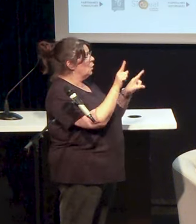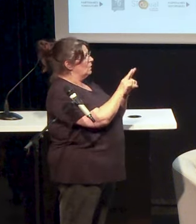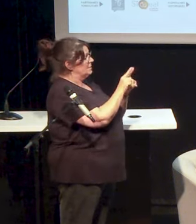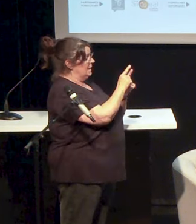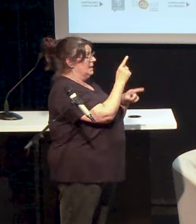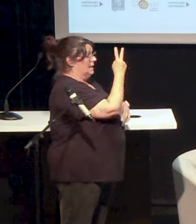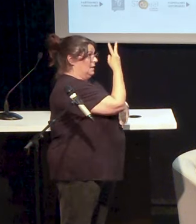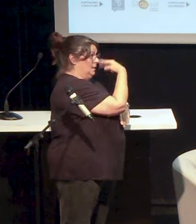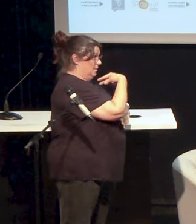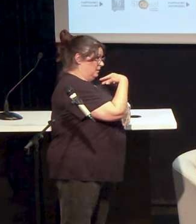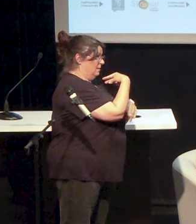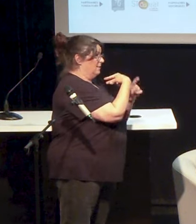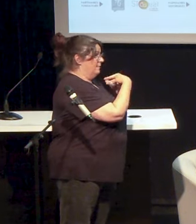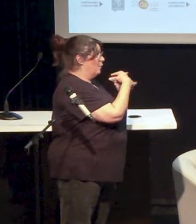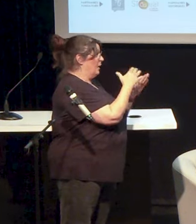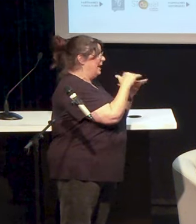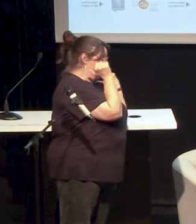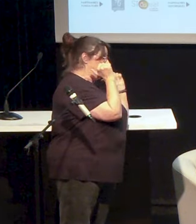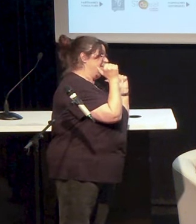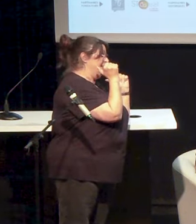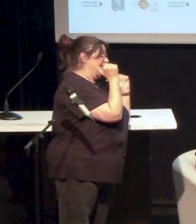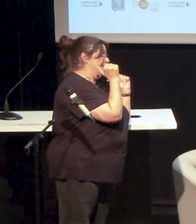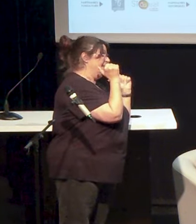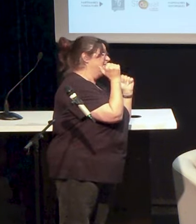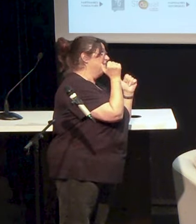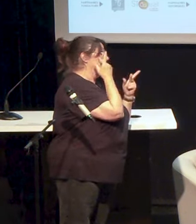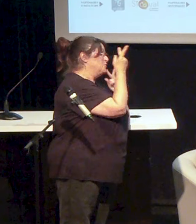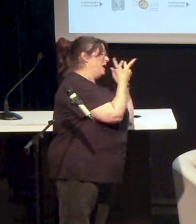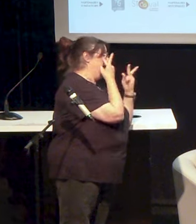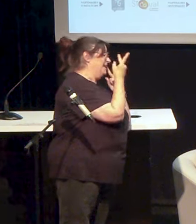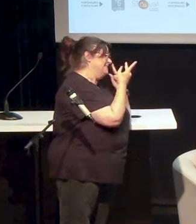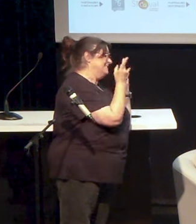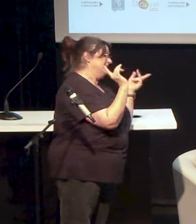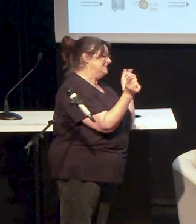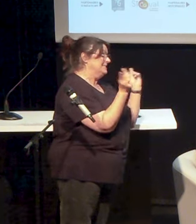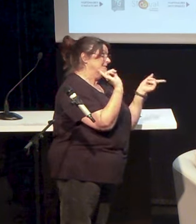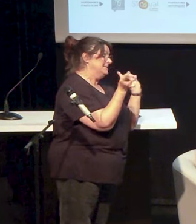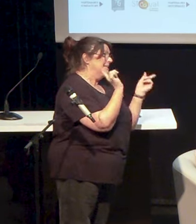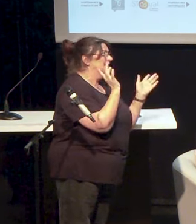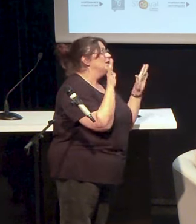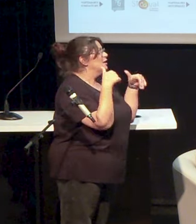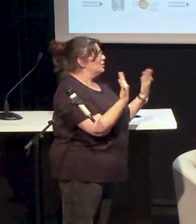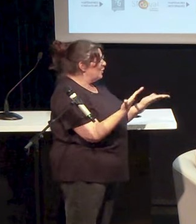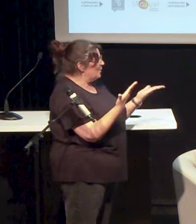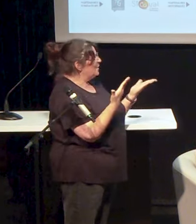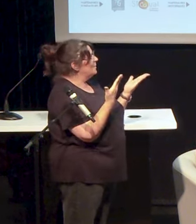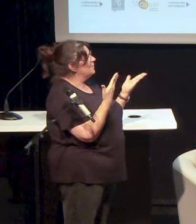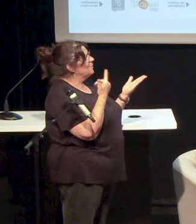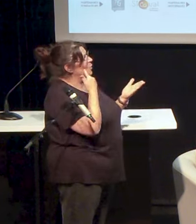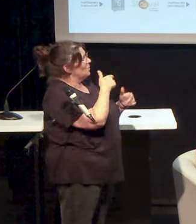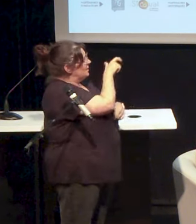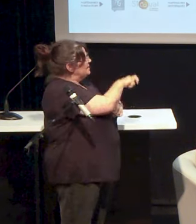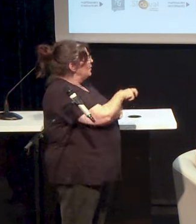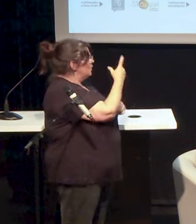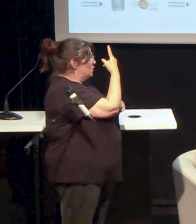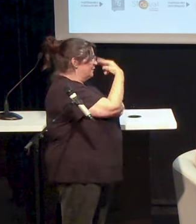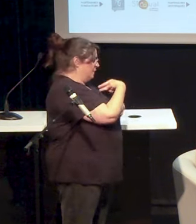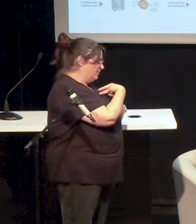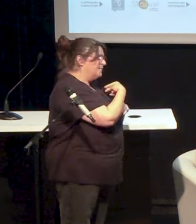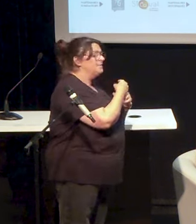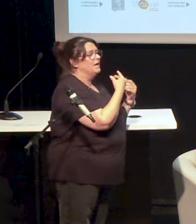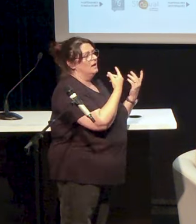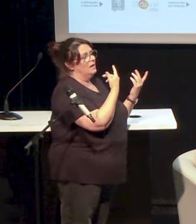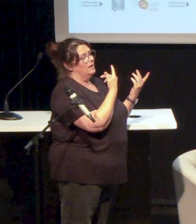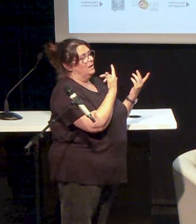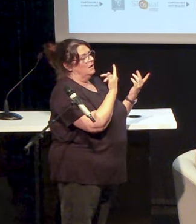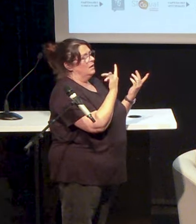il faut éviter cette représentation visuelle. Donc effectivement, pour les non-voyants, puisqu'on pourrait bien